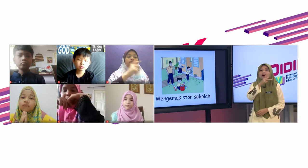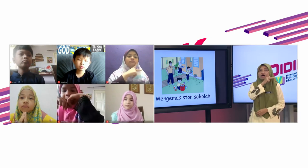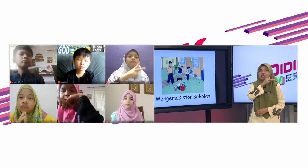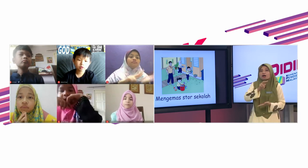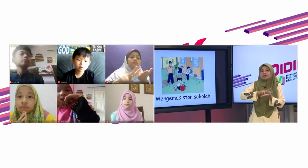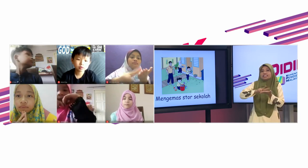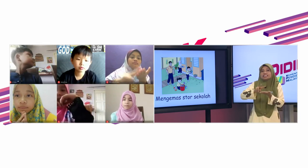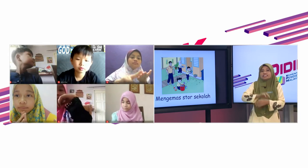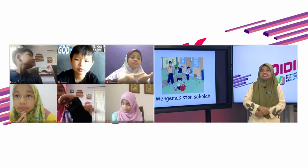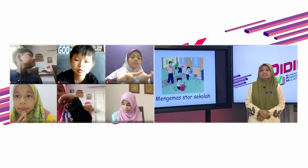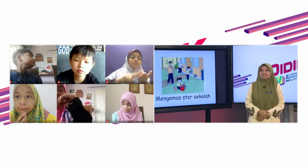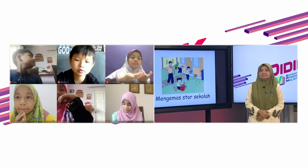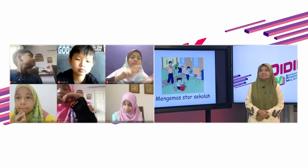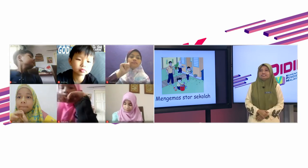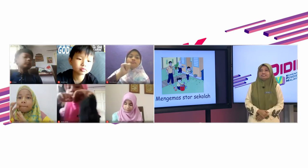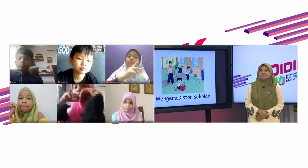Akifah. Baca.